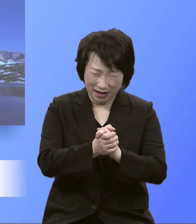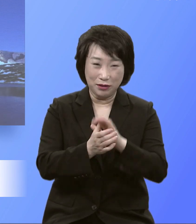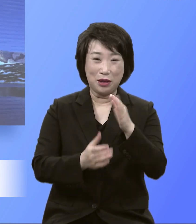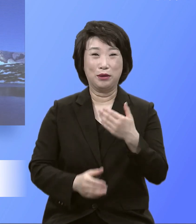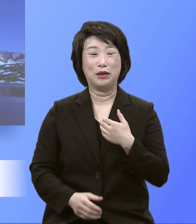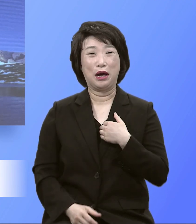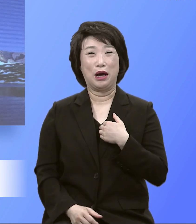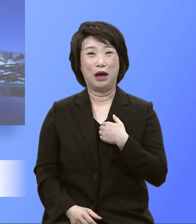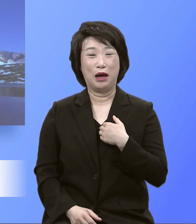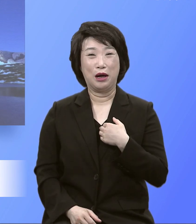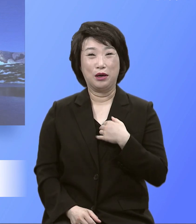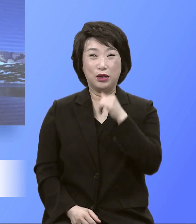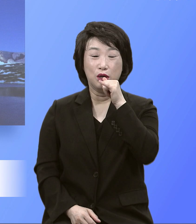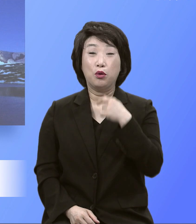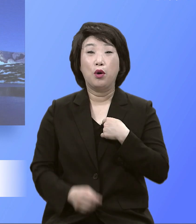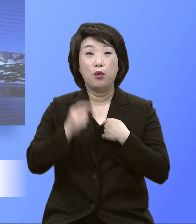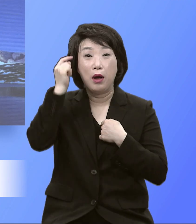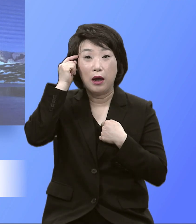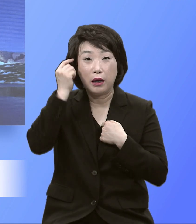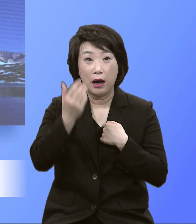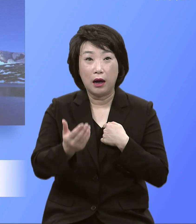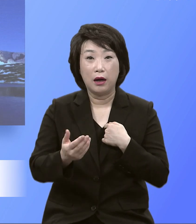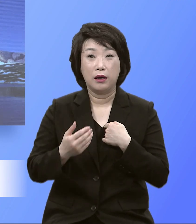이렇게 왜 그러냐?